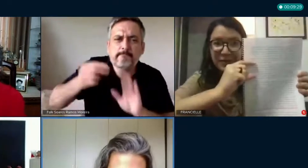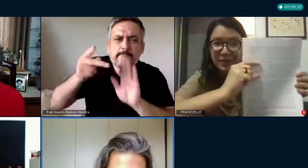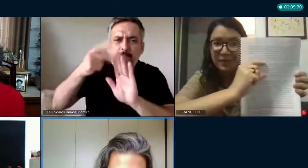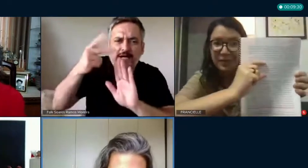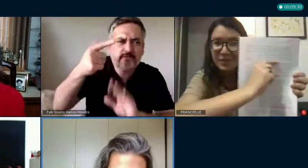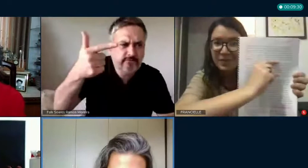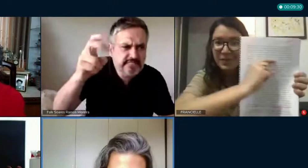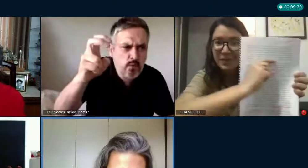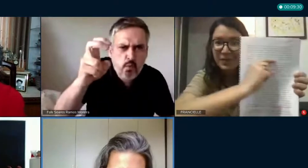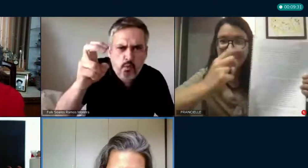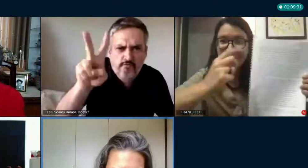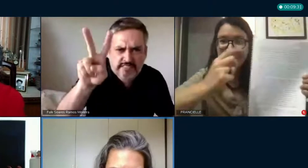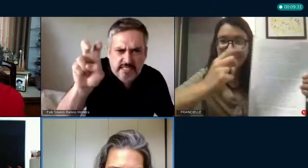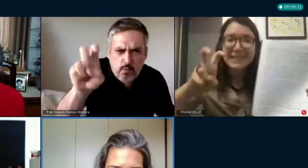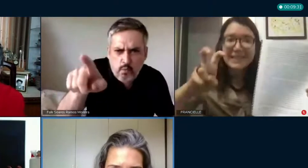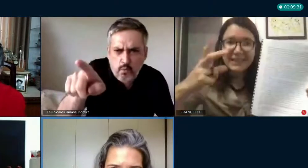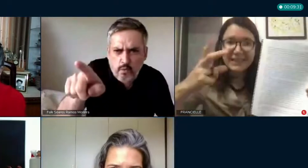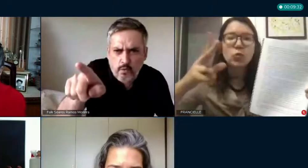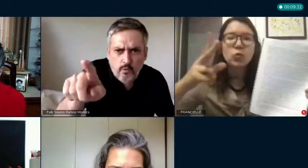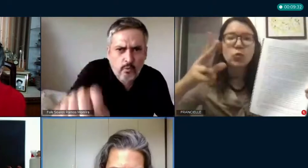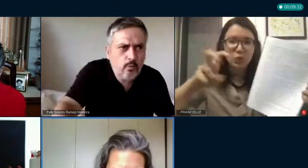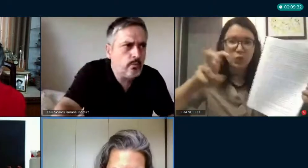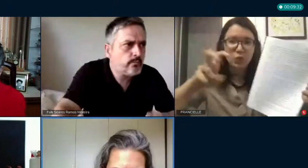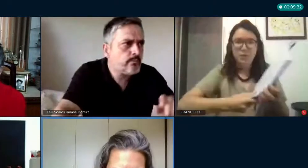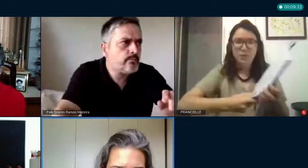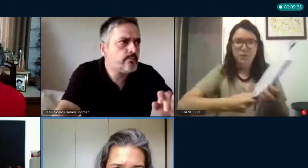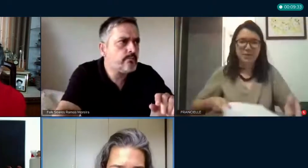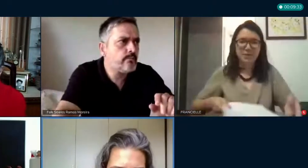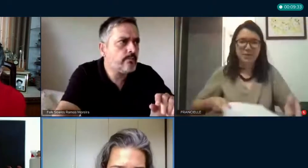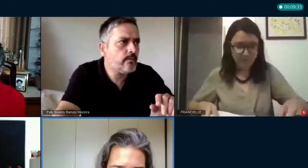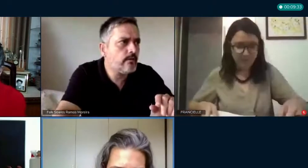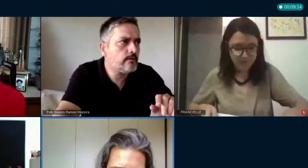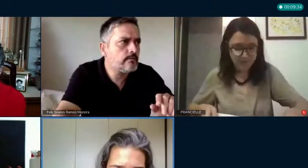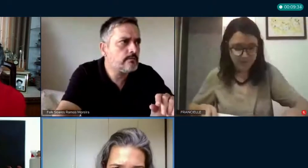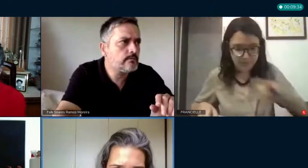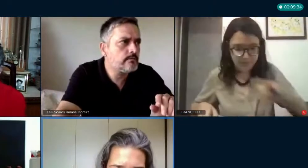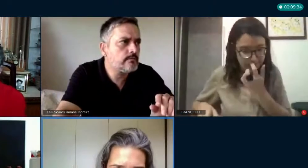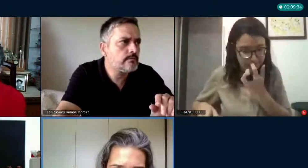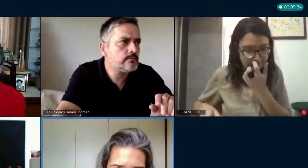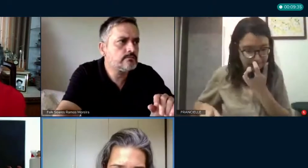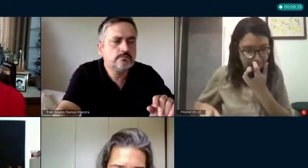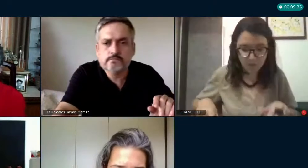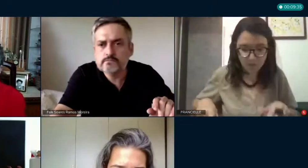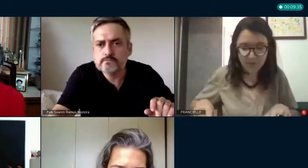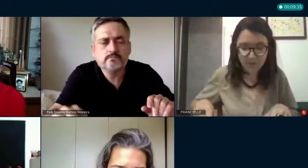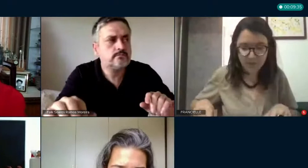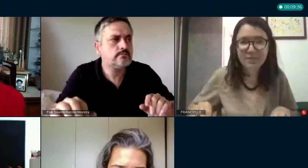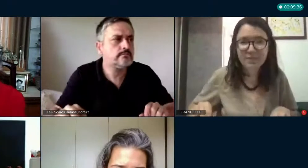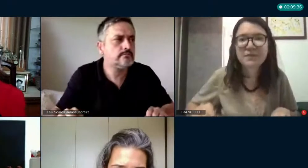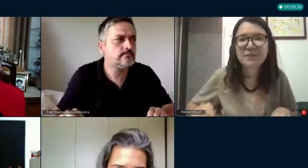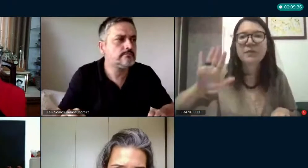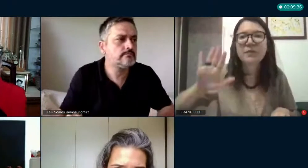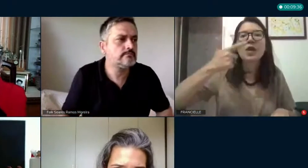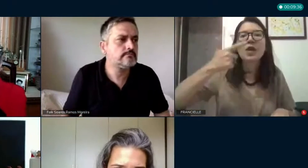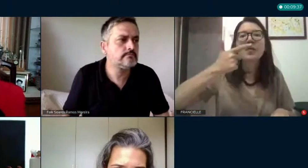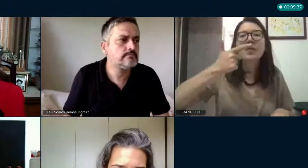Você tem o segundo parágrafo. 25, é isso? Isso, 25.